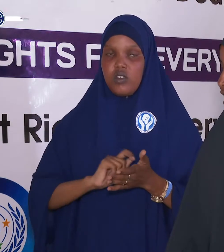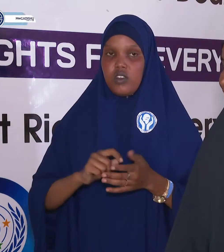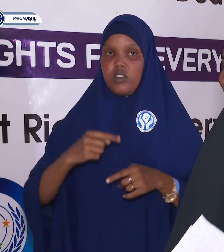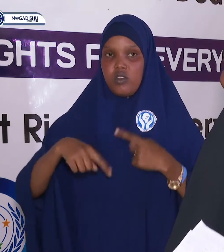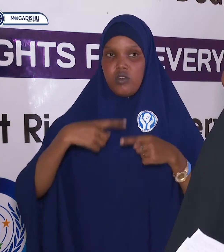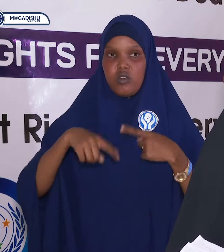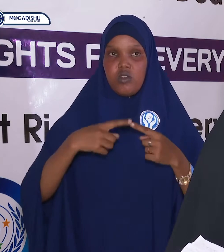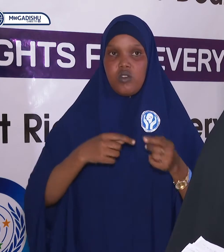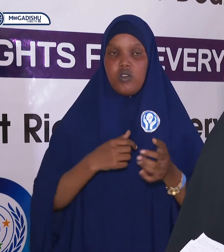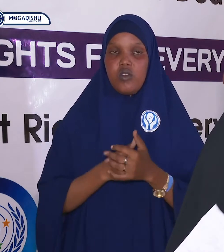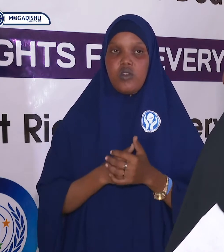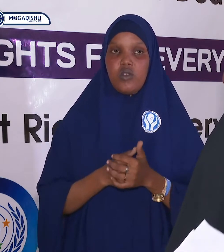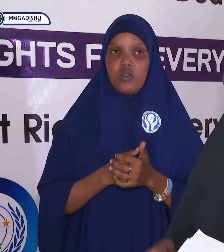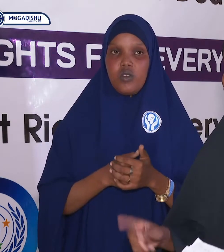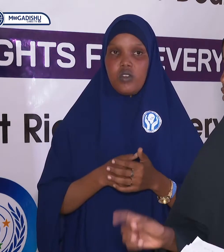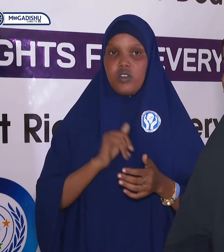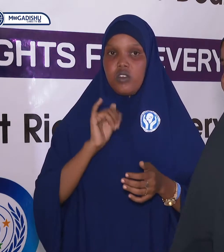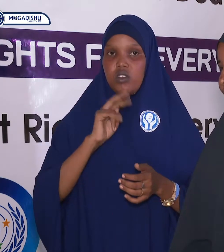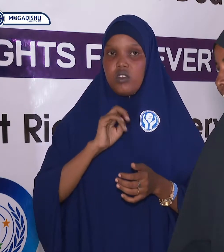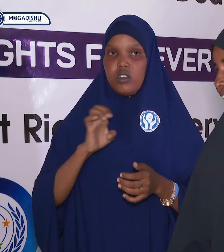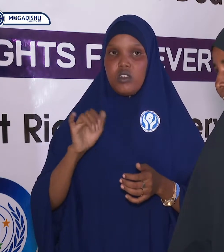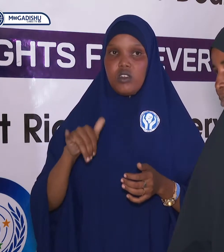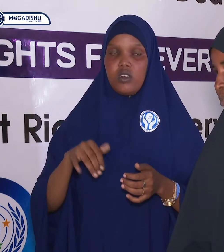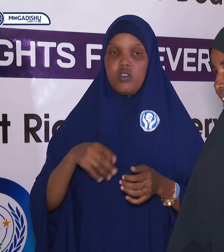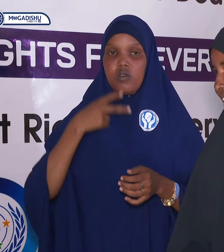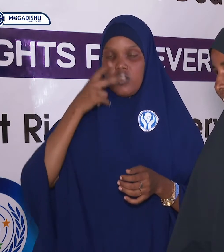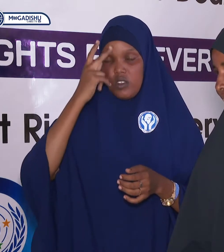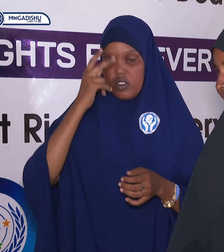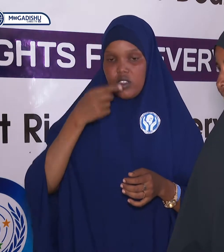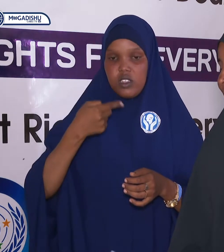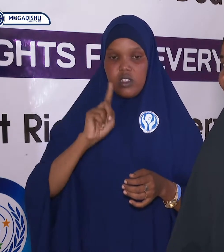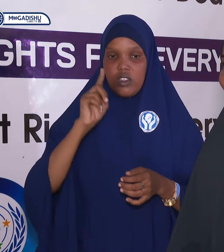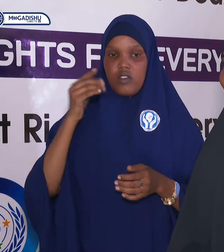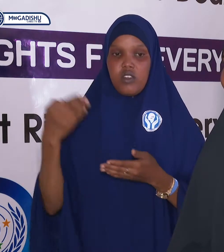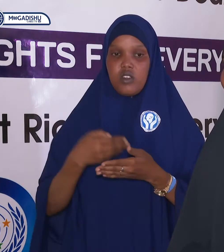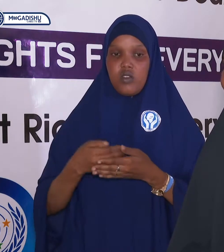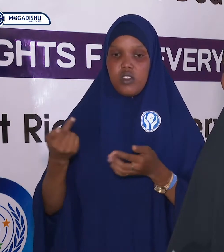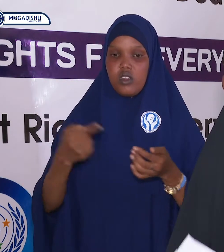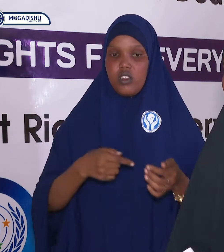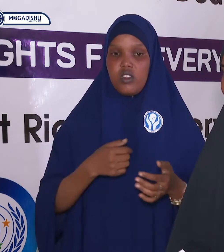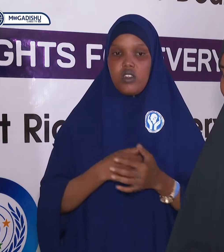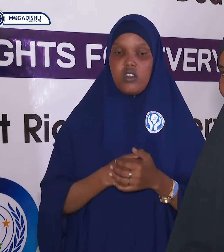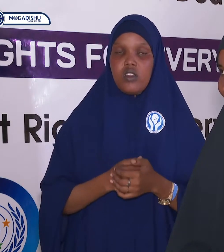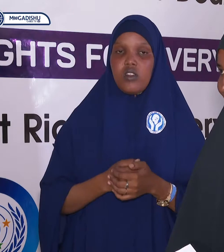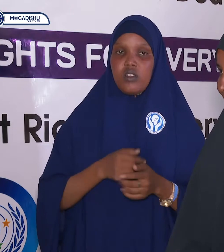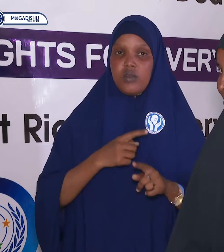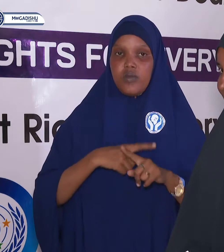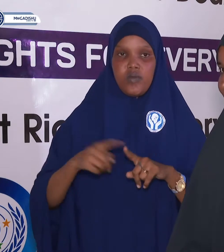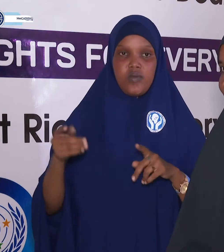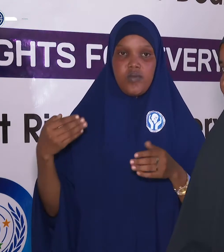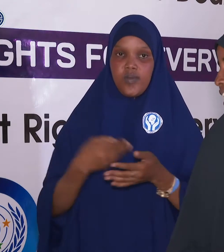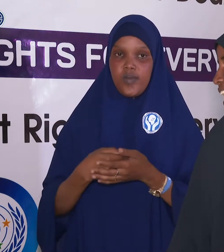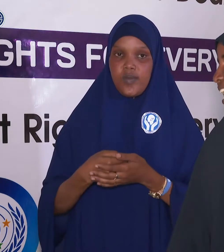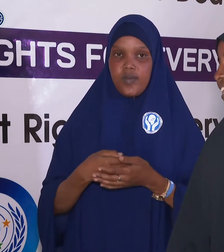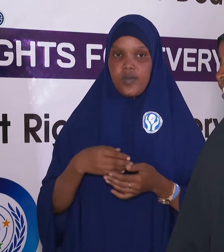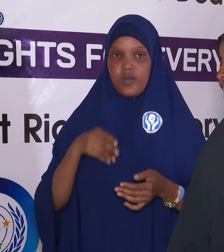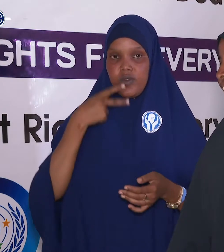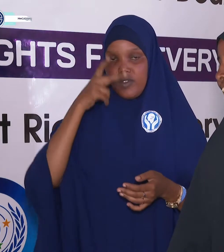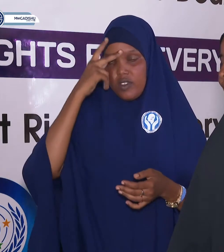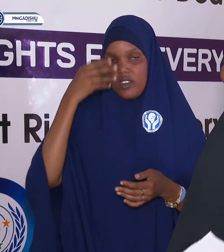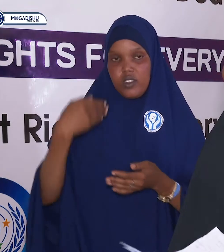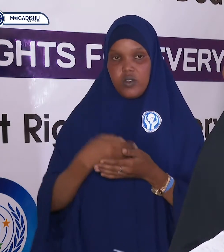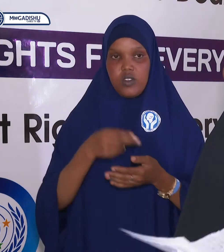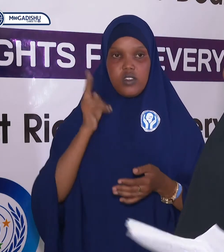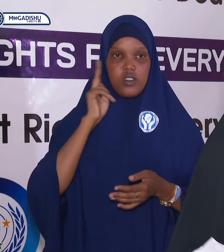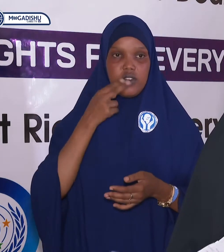socoto inay waalidiinta iskood u keenayaan caruurta ay dhalaan laakiin waalidiinta caruurta maqalka naafada dhasha waxay qaadanaysaa